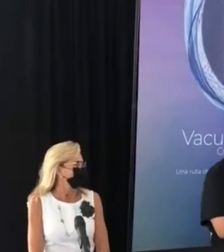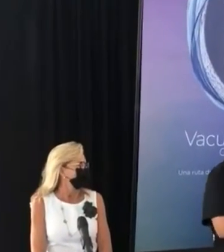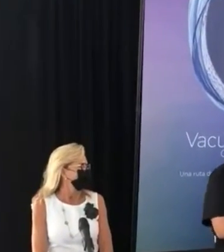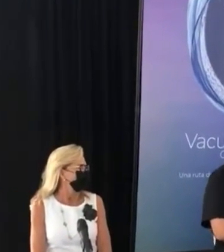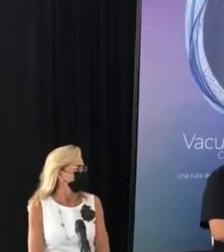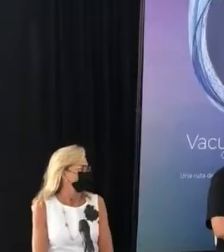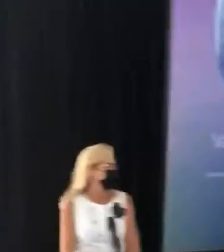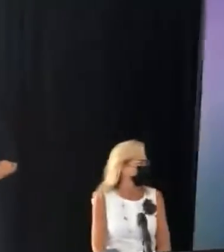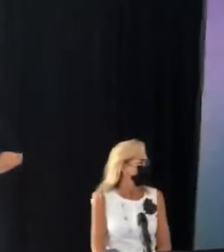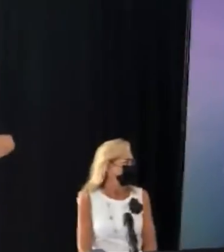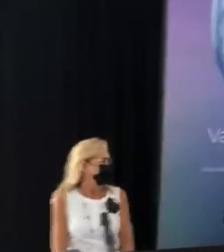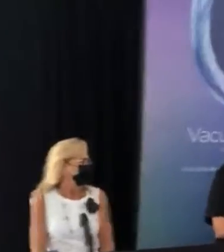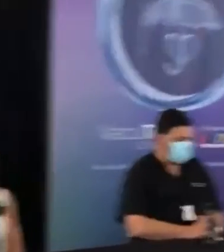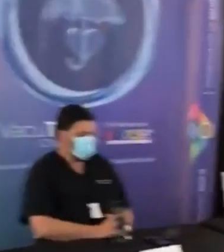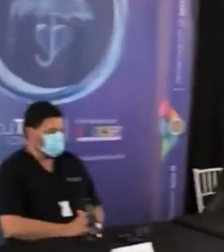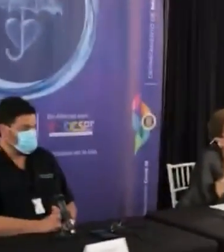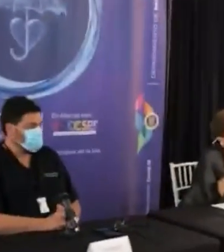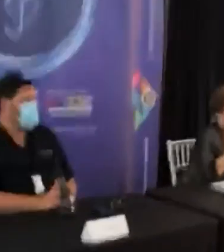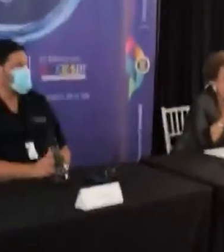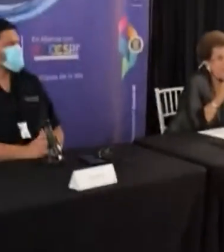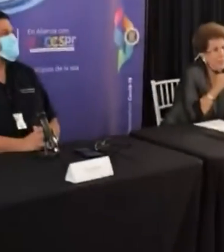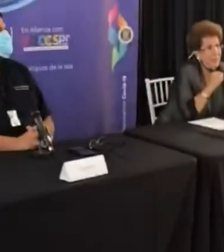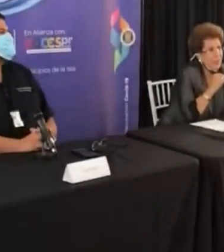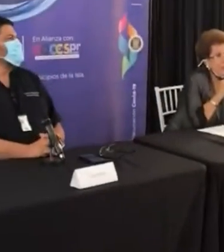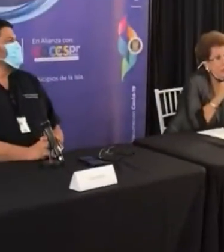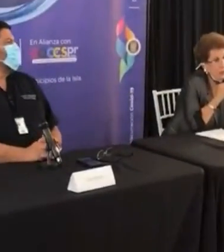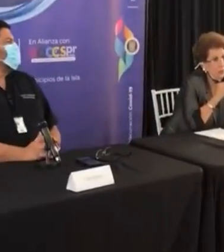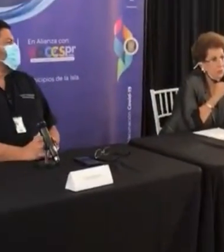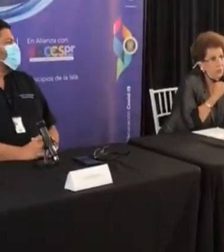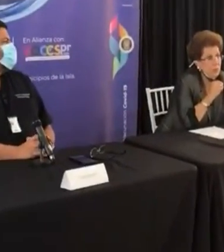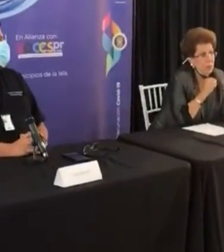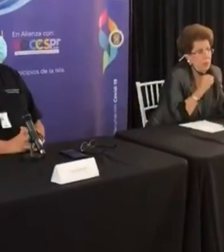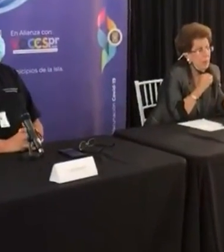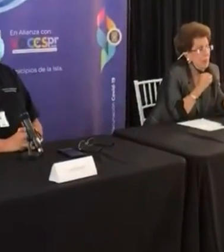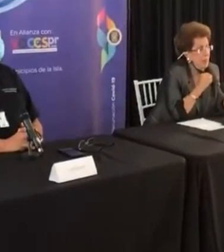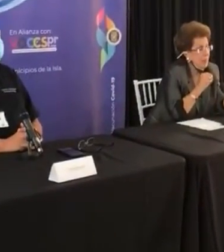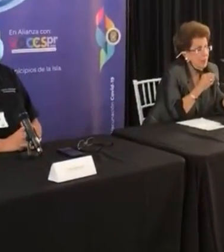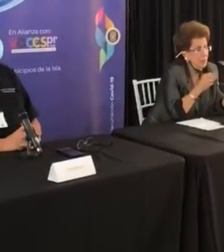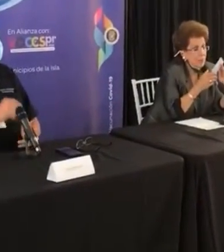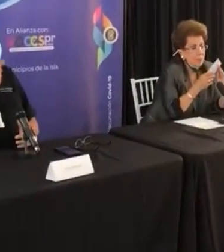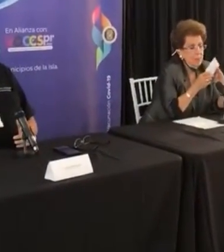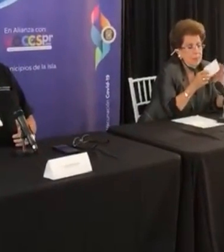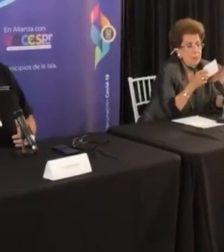tu segunda dosis. En la parte de atrás te dice exactamente cuándo te toca.